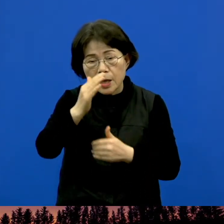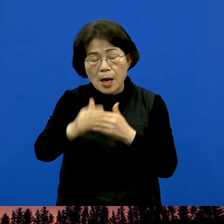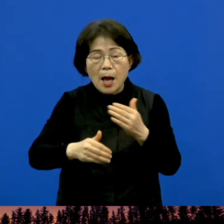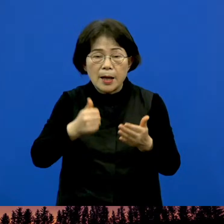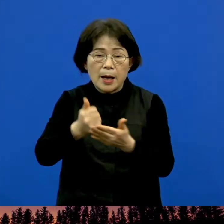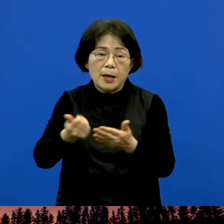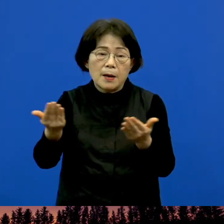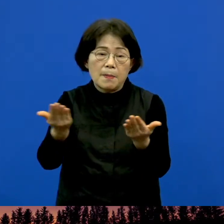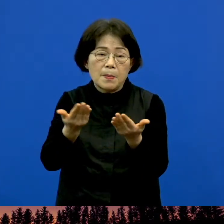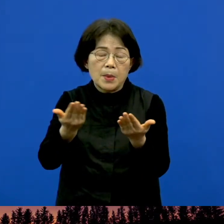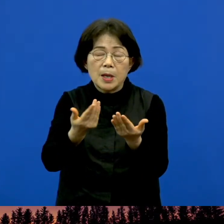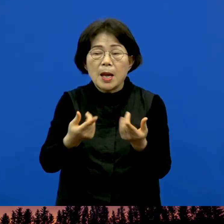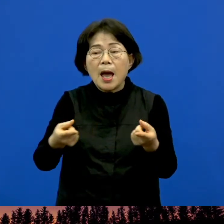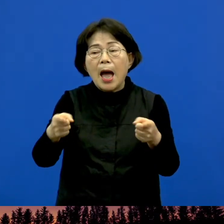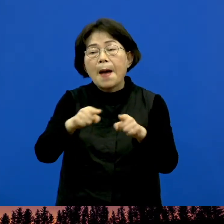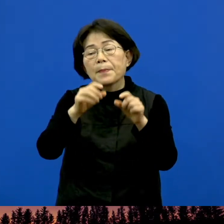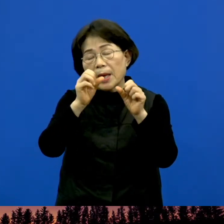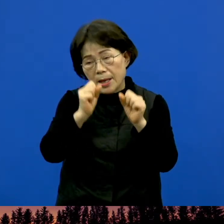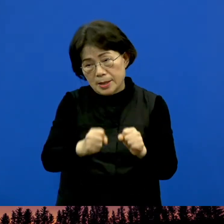된다.